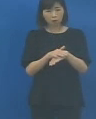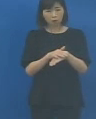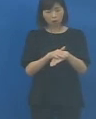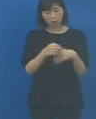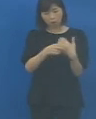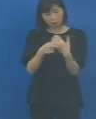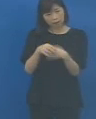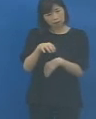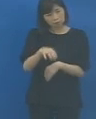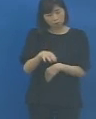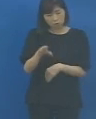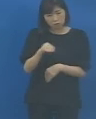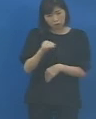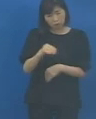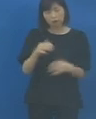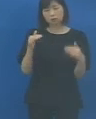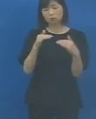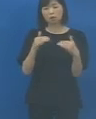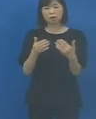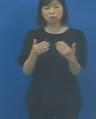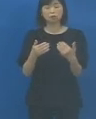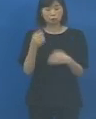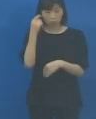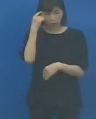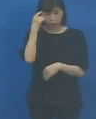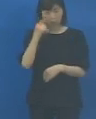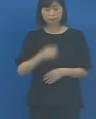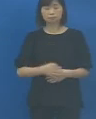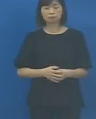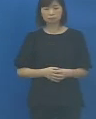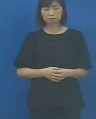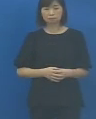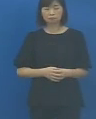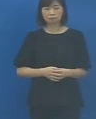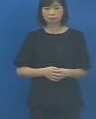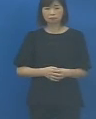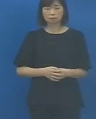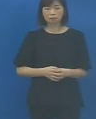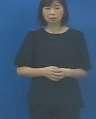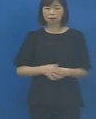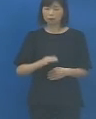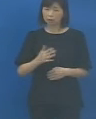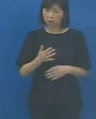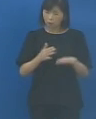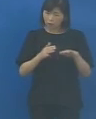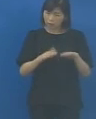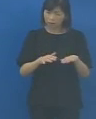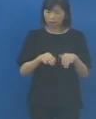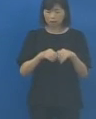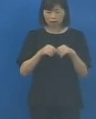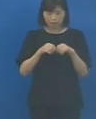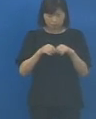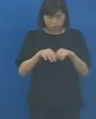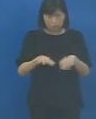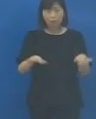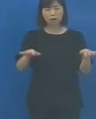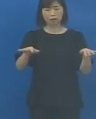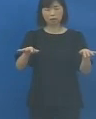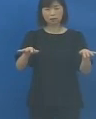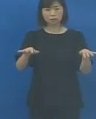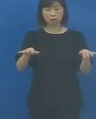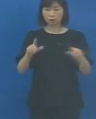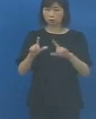なければならないのではないかと思います。まあ、ただこれほど大きく広がってしまって東京